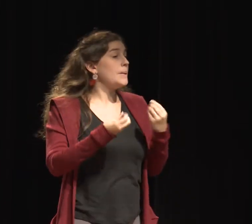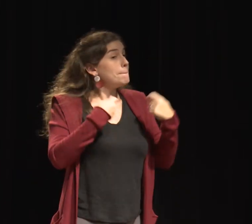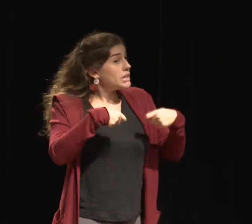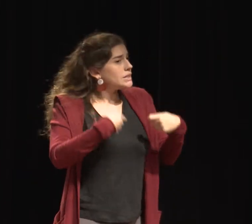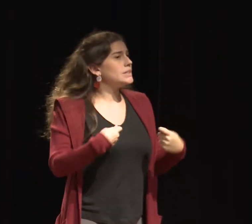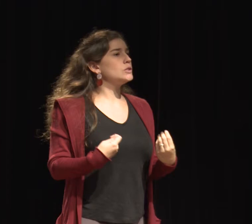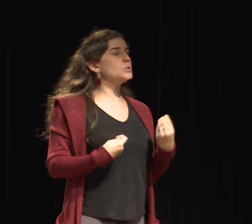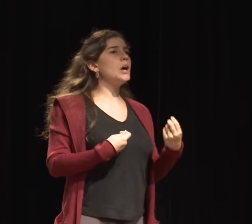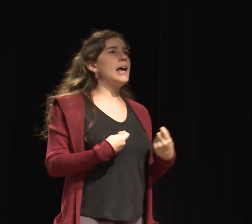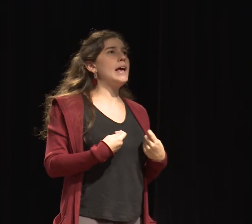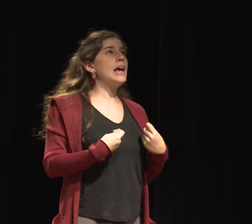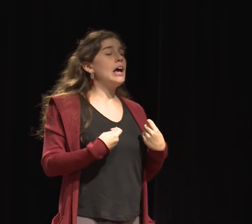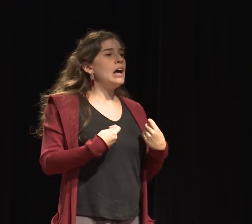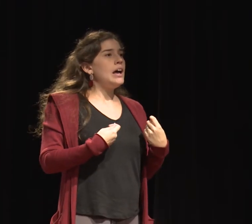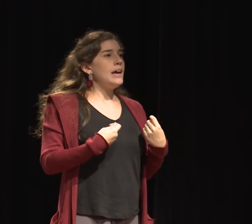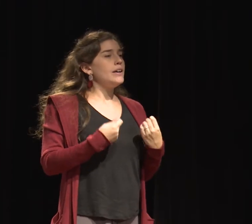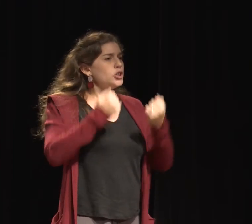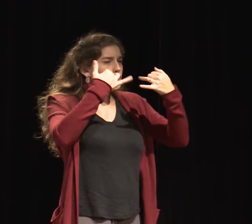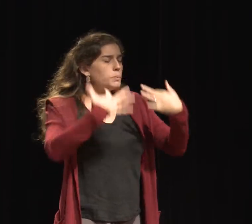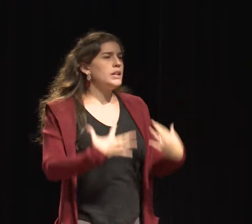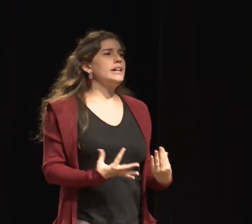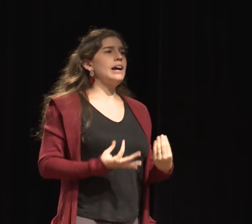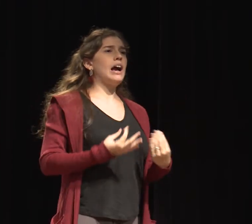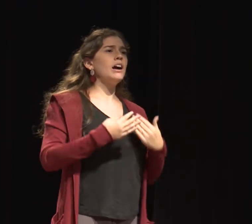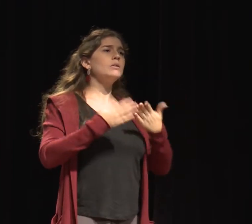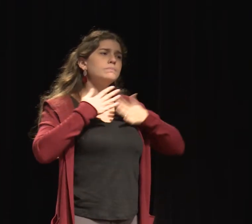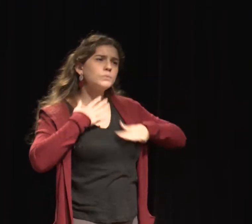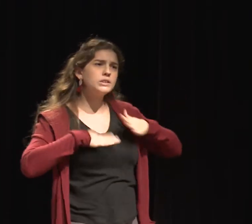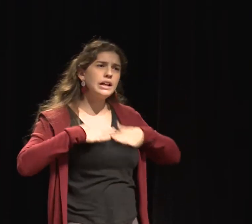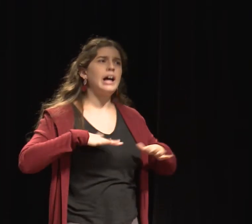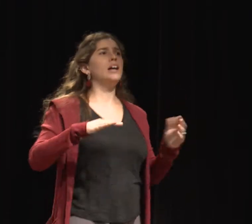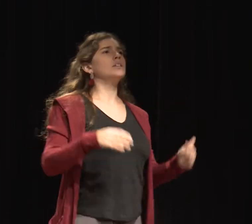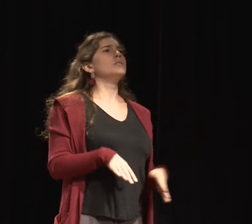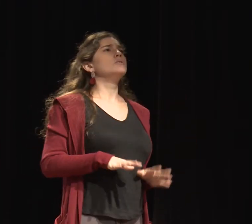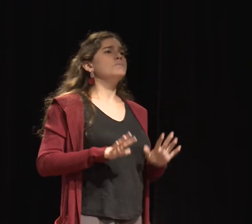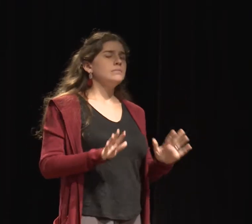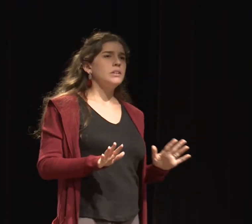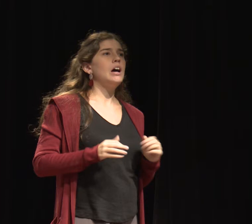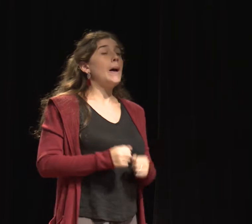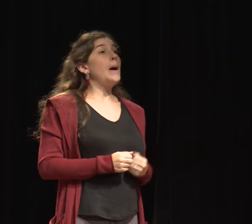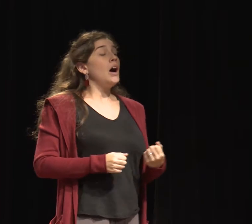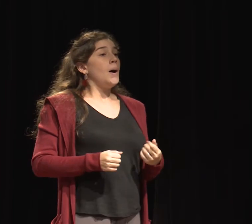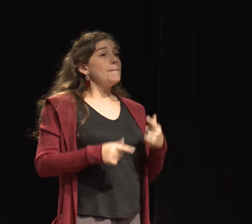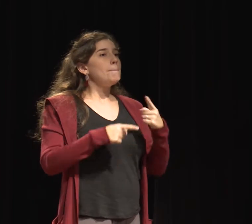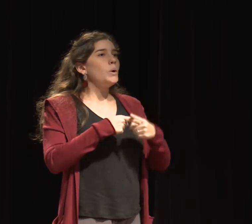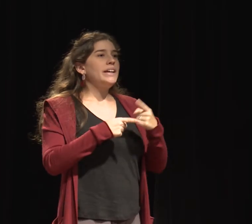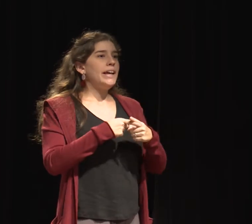muito abstratos, eles precisam ser explicados com calma.